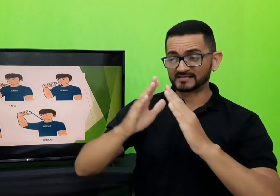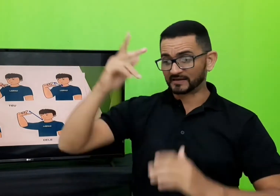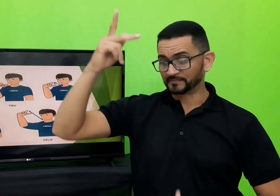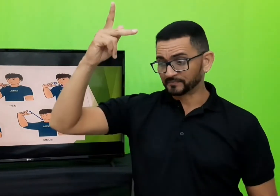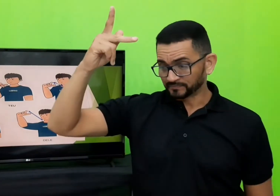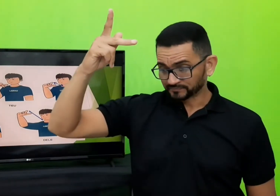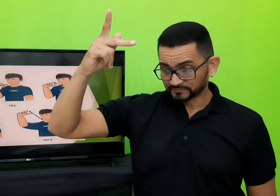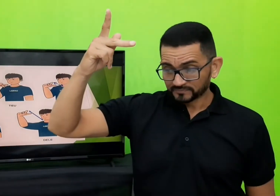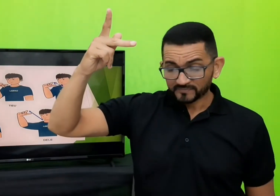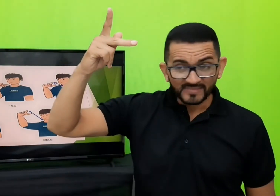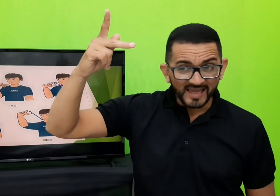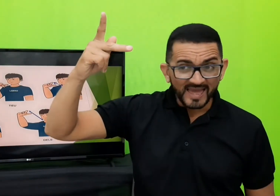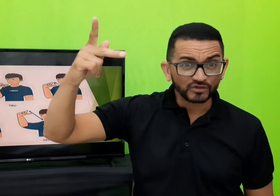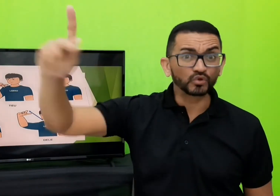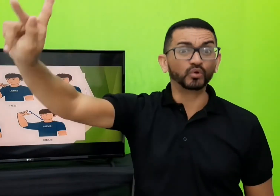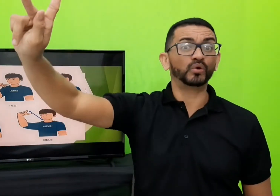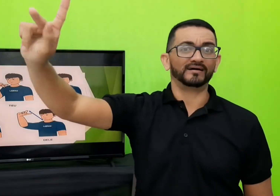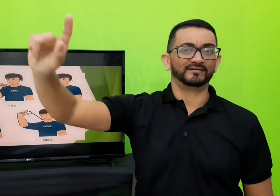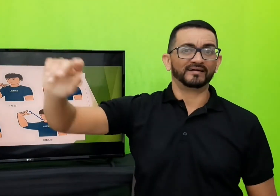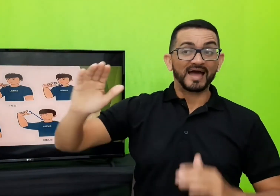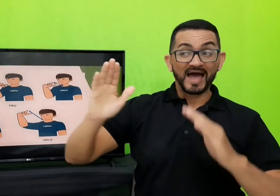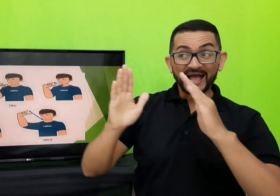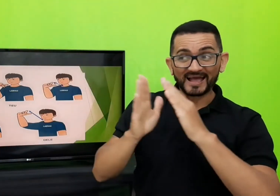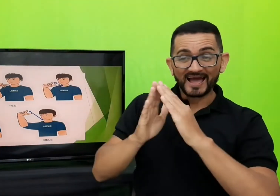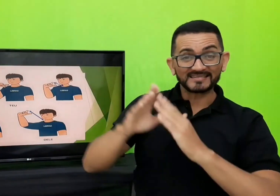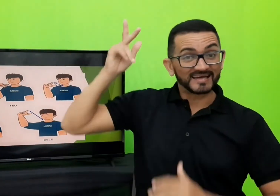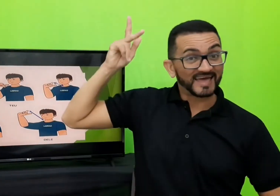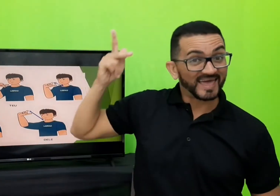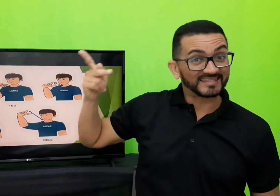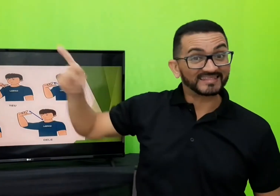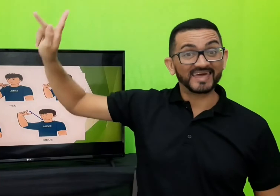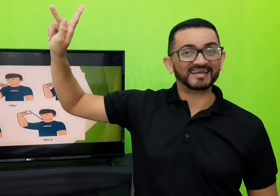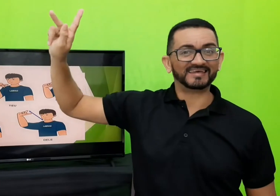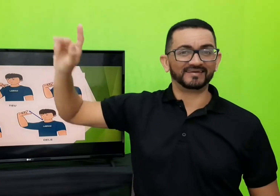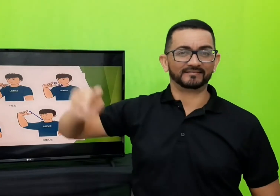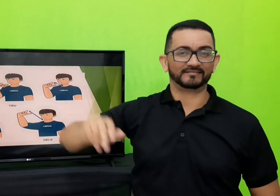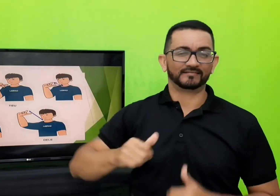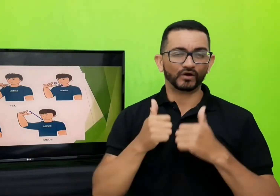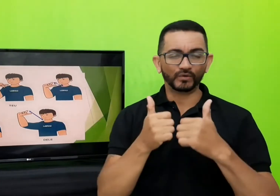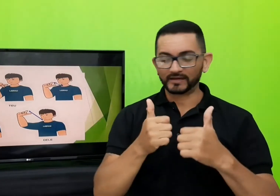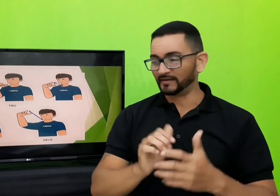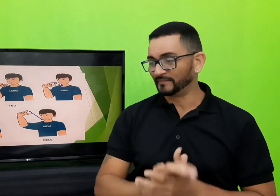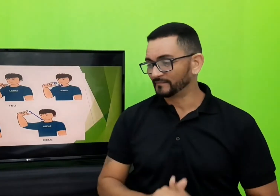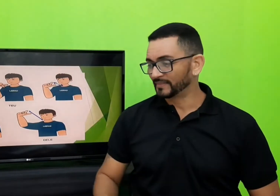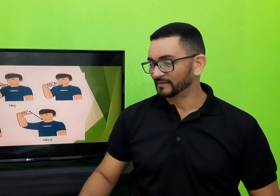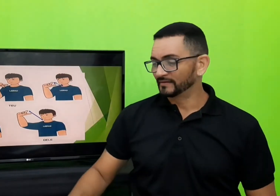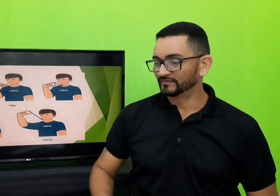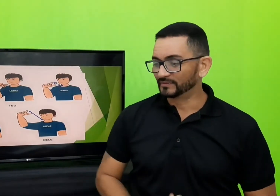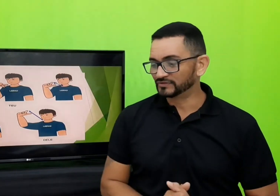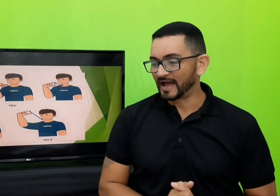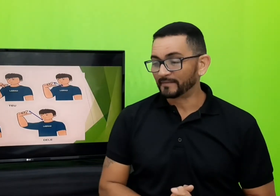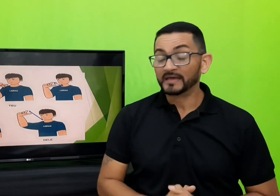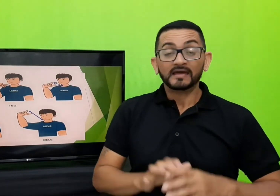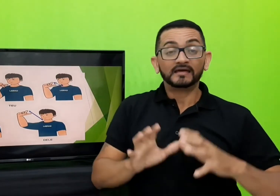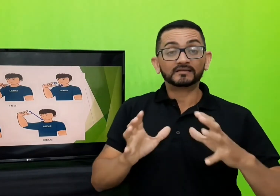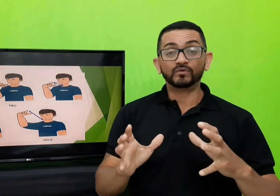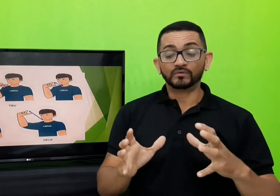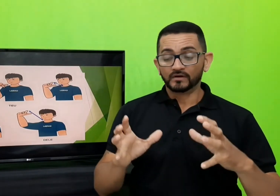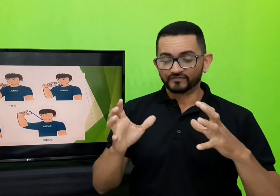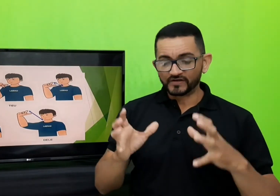casa é tua. A casa é dele. Ok? Vamos lá. Então,